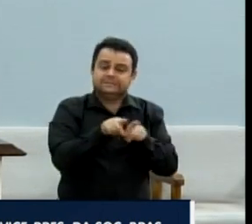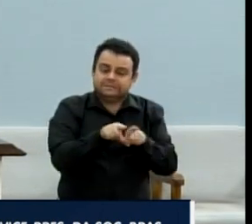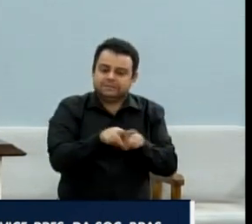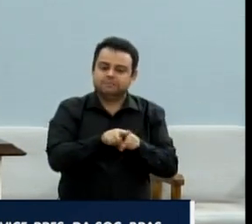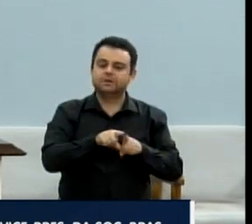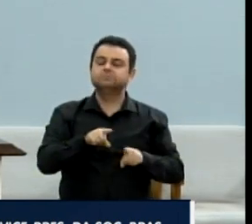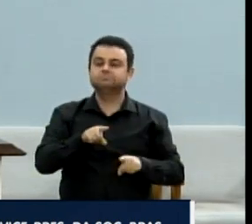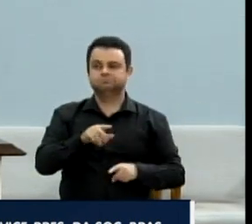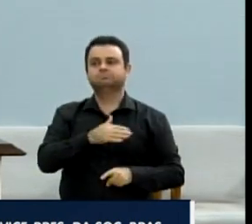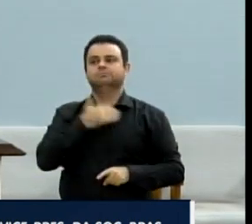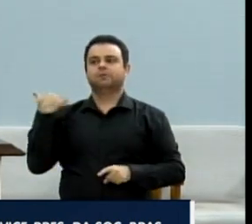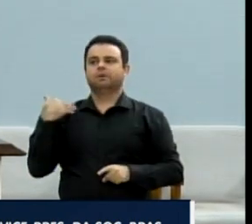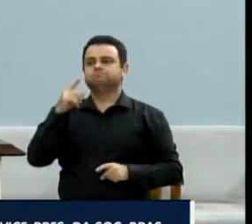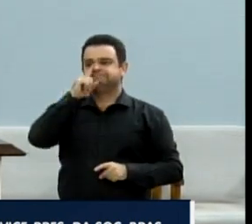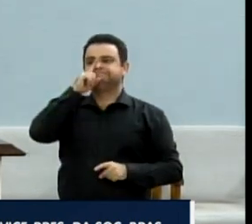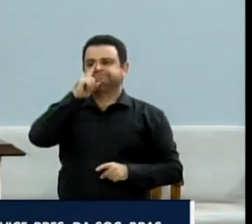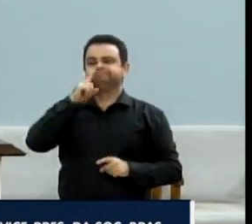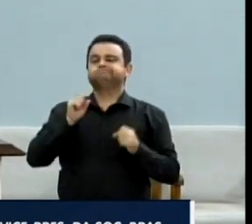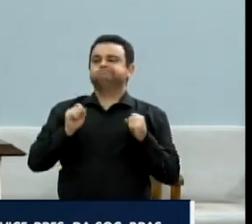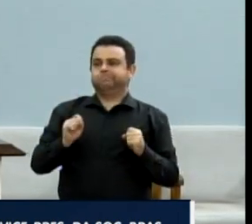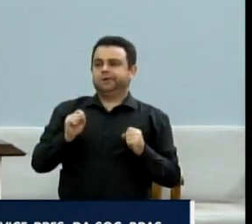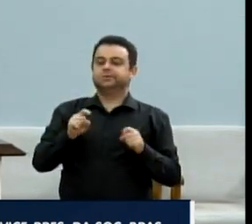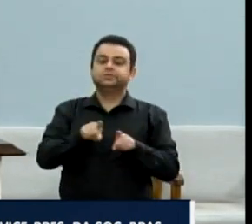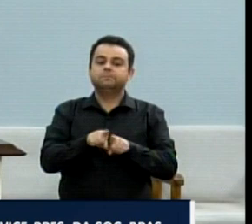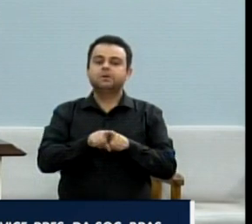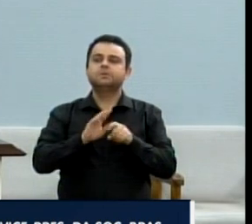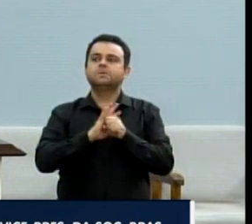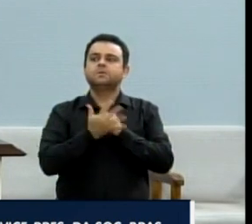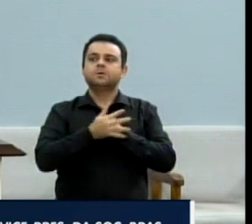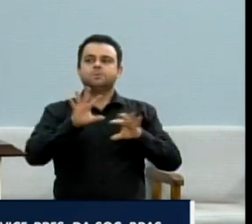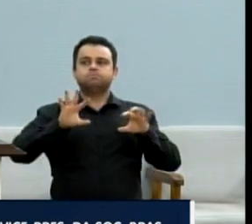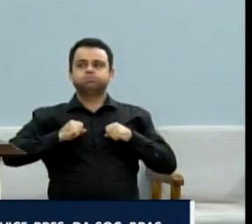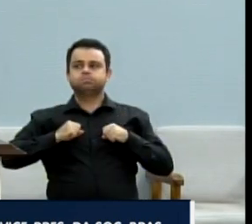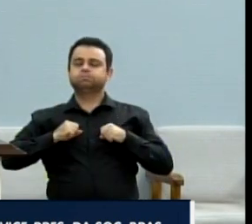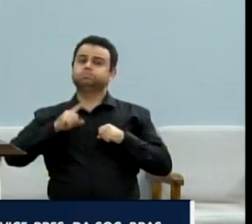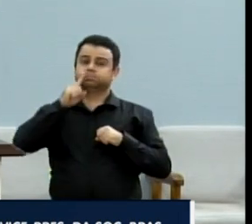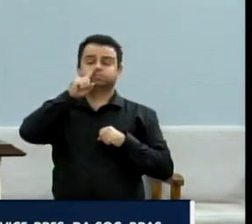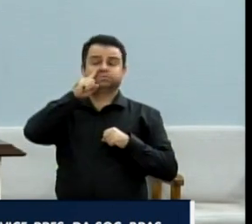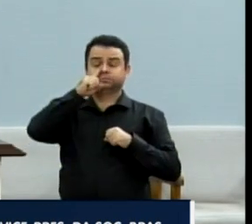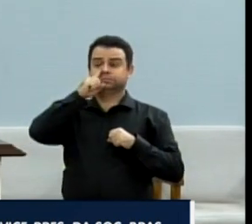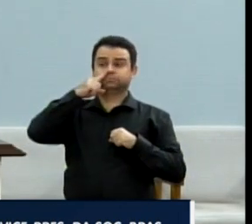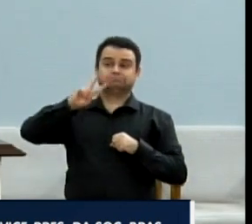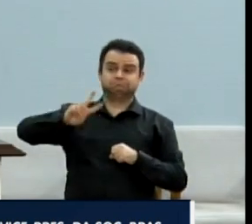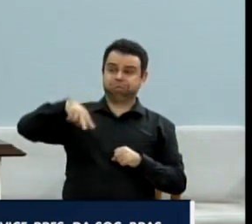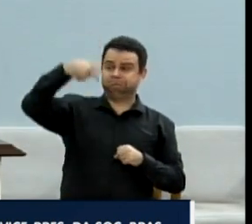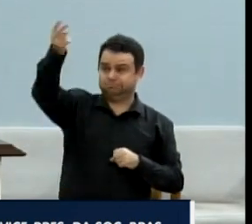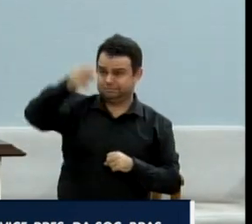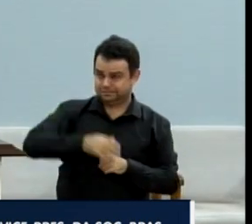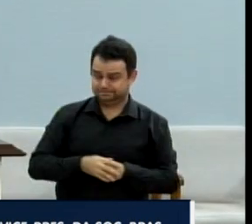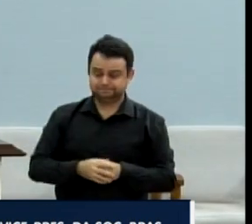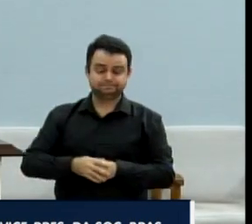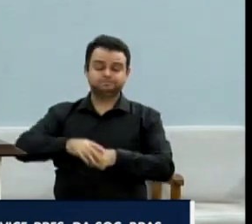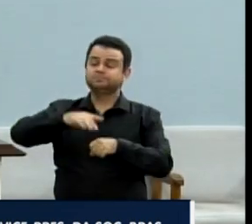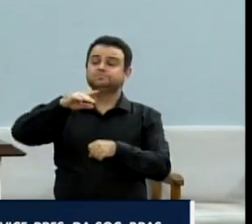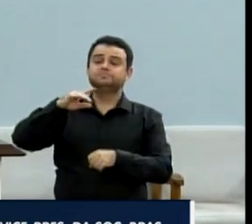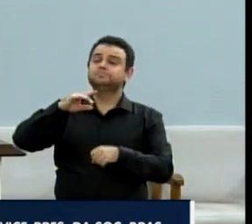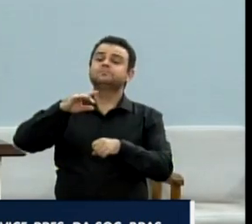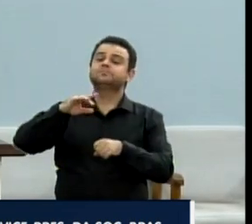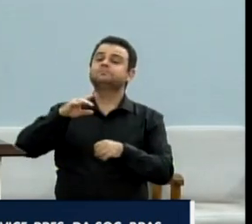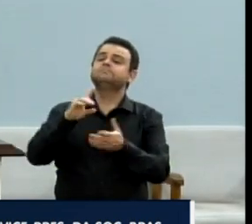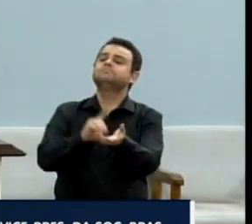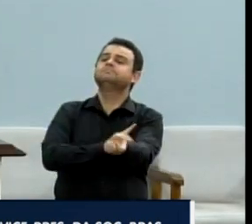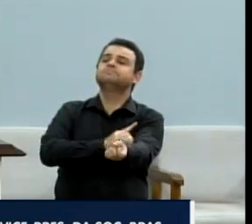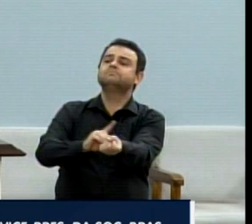de mortalidade para o coronavírus. Diabetes mellitus é uma doença crônica caracterizada pelo aumento da